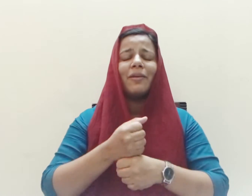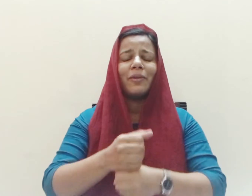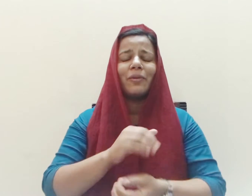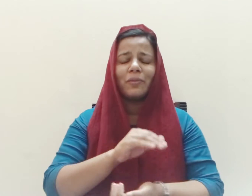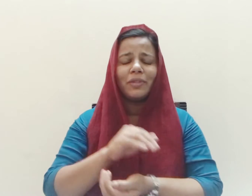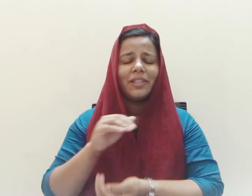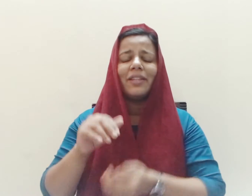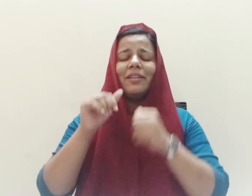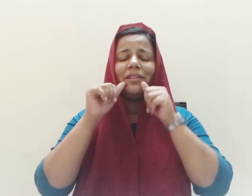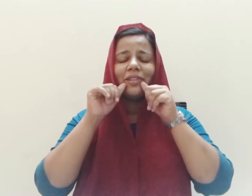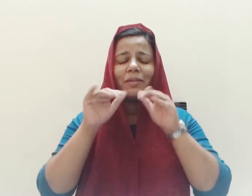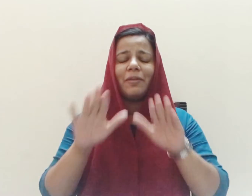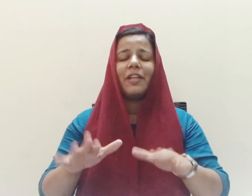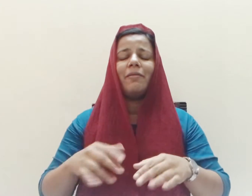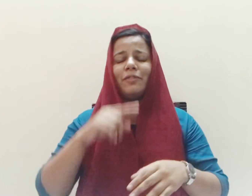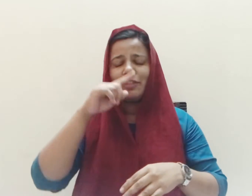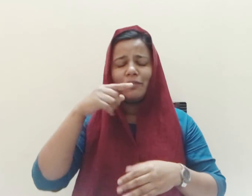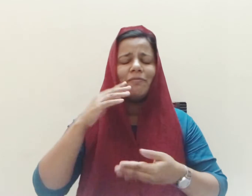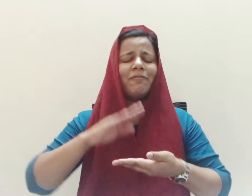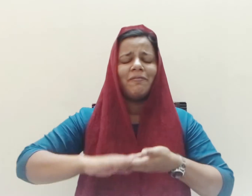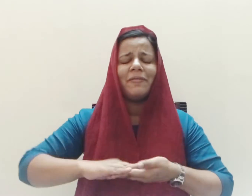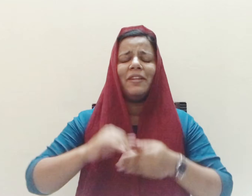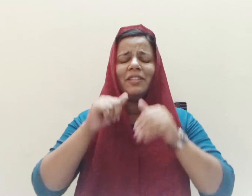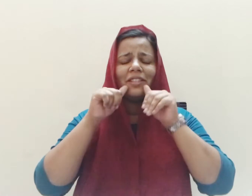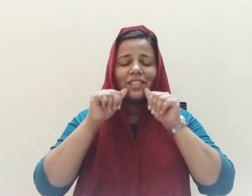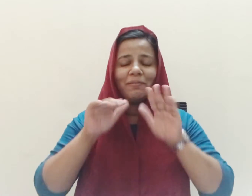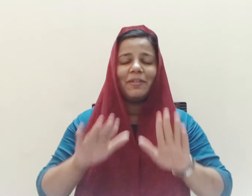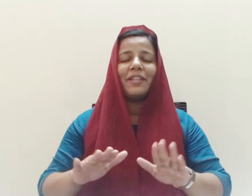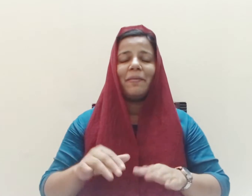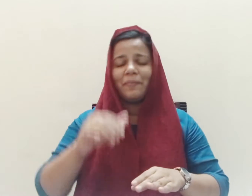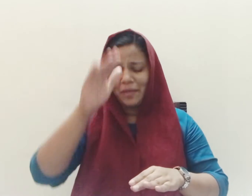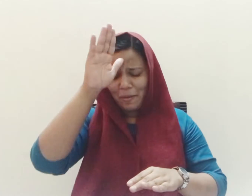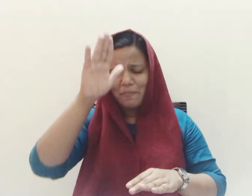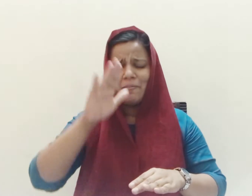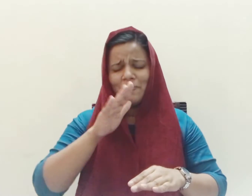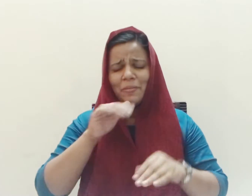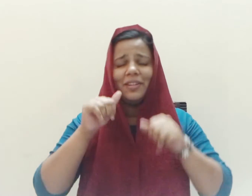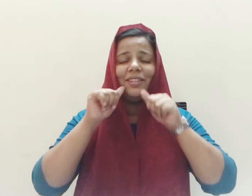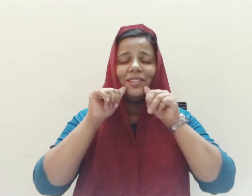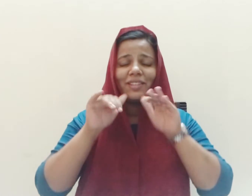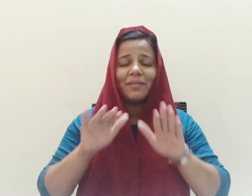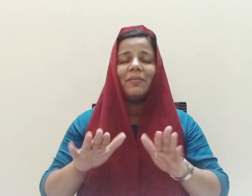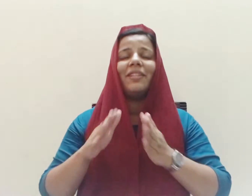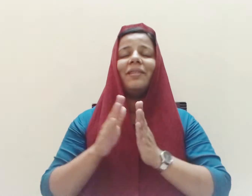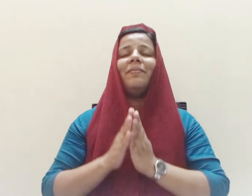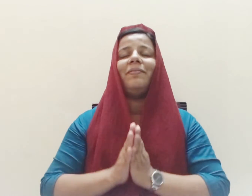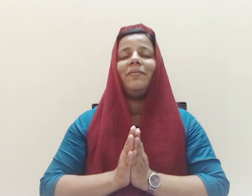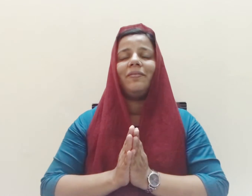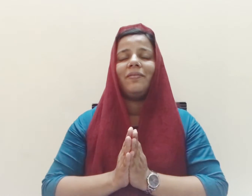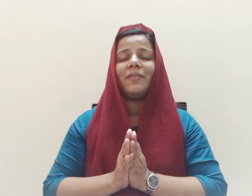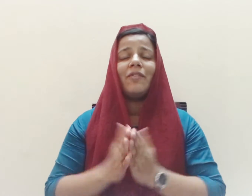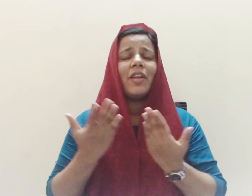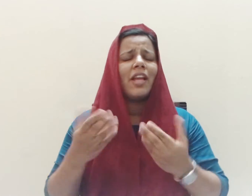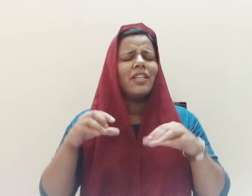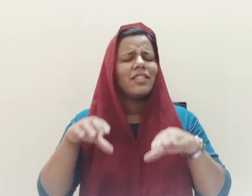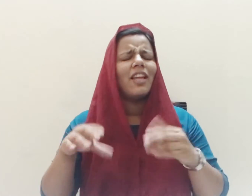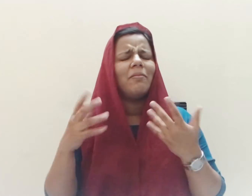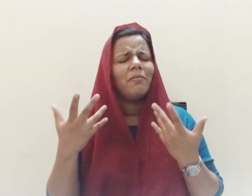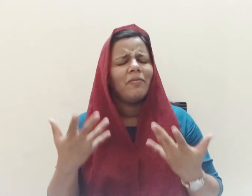ഇവരുടെ കുഞ്ഞുങ്ങൾ അനുഗ്രഹിക്കപ്പെടട്ടെ. ഇവരുടെ ജീവിത പങ്കാളി അനുഗ്രഹിക്കപ്പെടട്ടെ. ഇവരുടെ മാതാപിതാക്കൾ അനുഗ്രഹിക്കപ്പെടട്ടെ. കർത്താവേ, ഇവർ ഏത് ദേശത്തായിരിക്കുന്നു